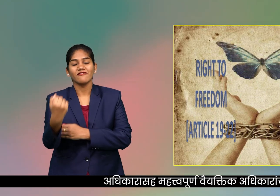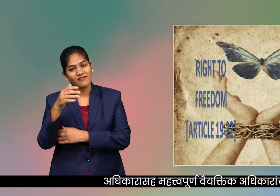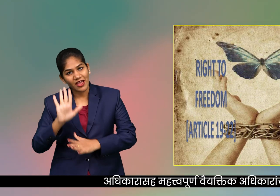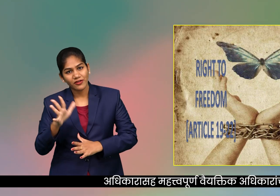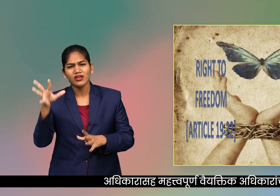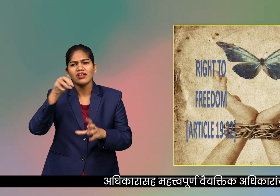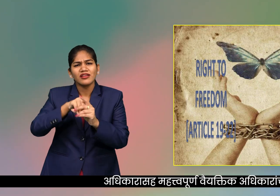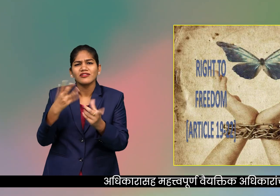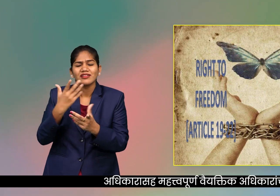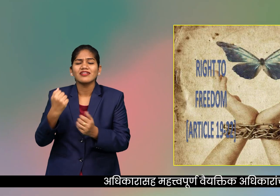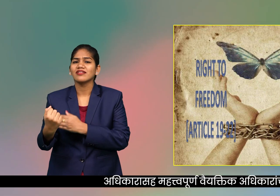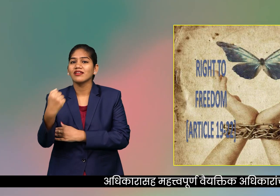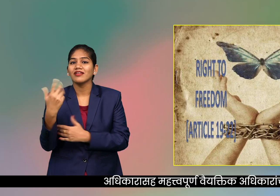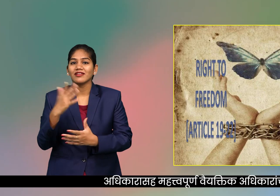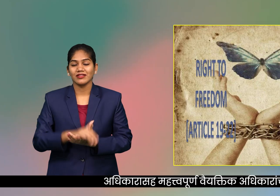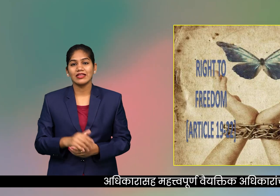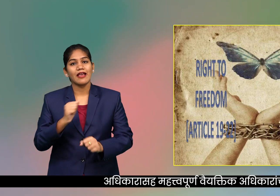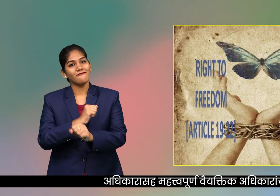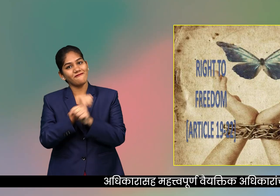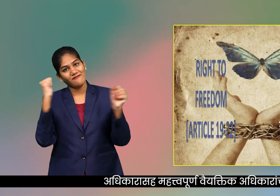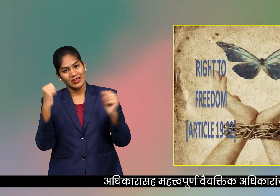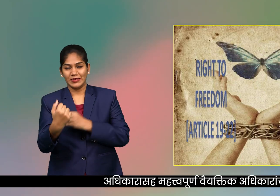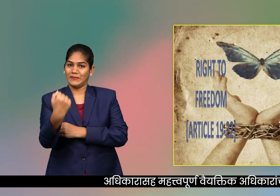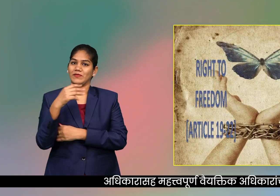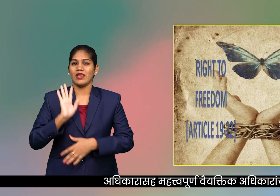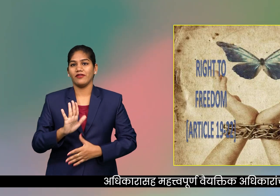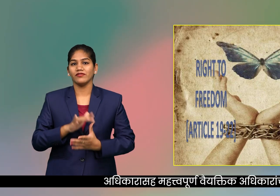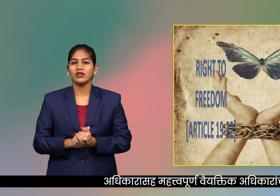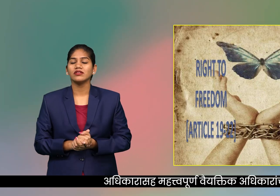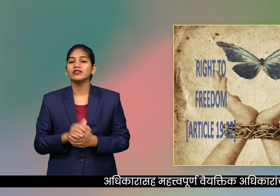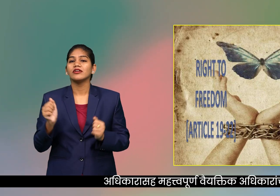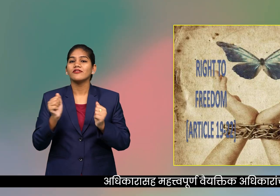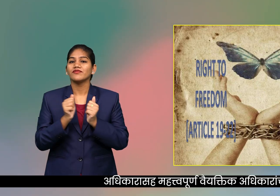अधिकारसह महत्त्वपूर्ण वैयक्तिक अधिकारांची हमी देते.